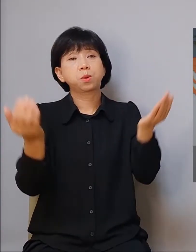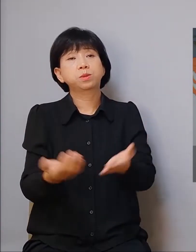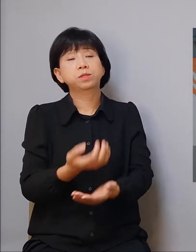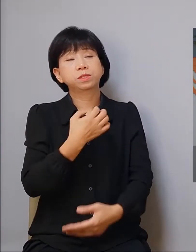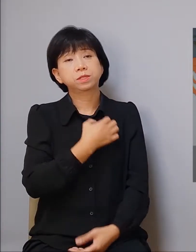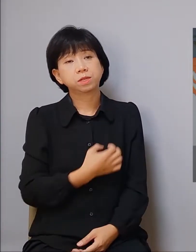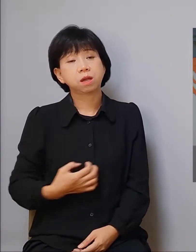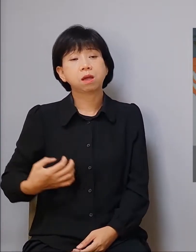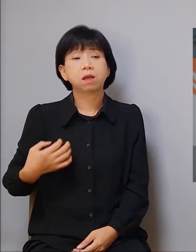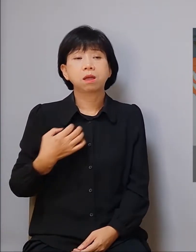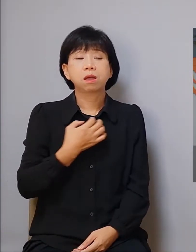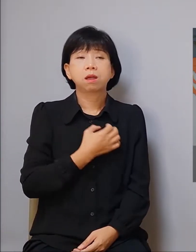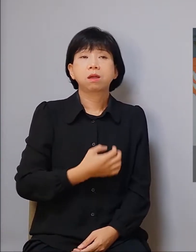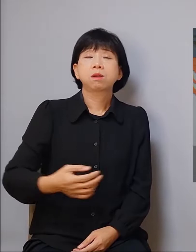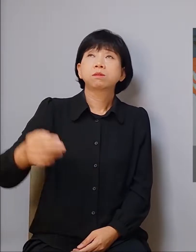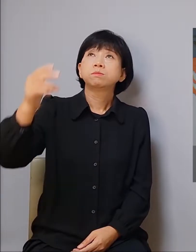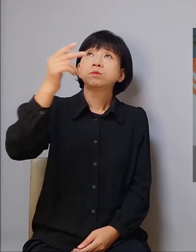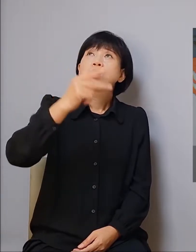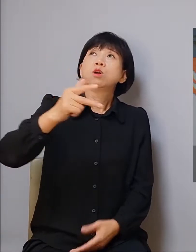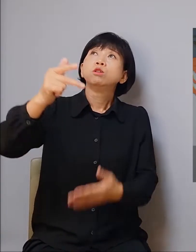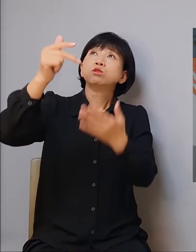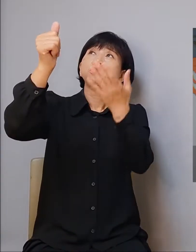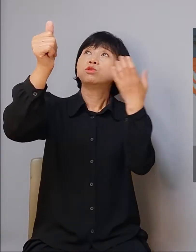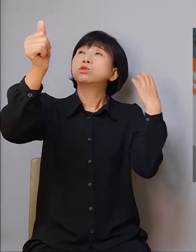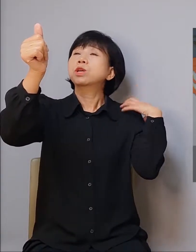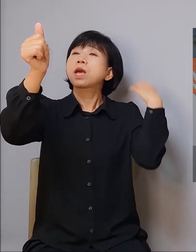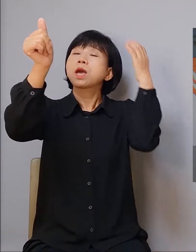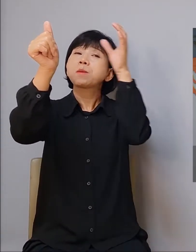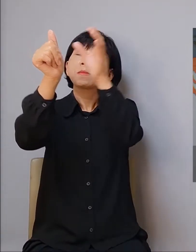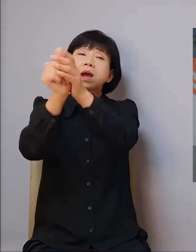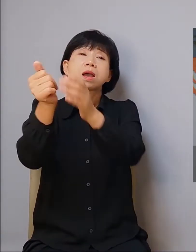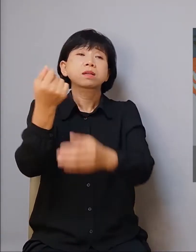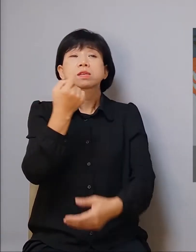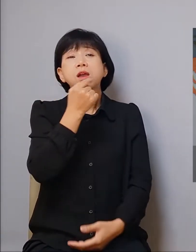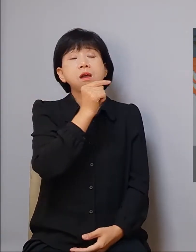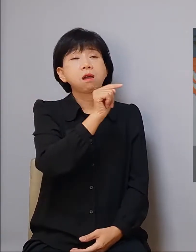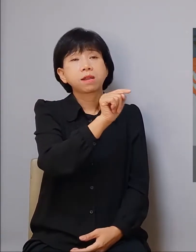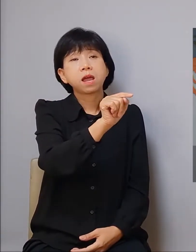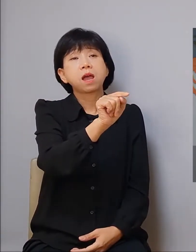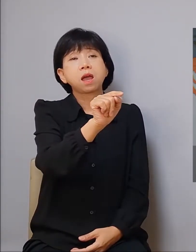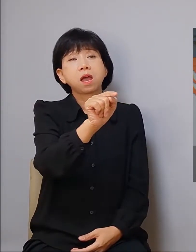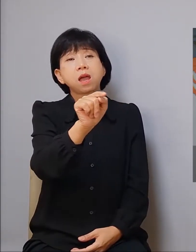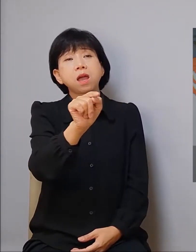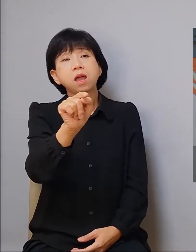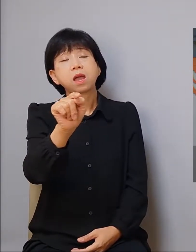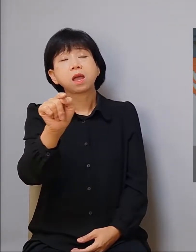내 모든 염려 주께